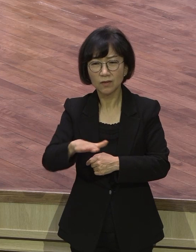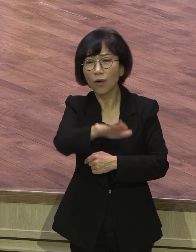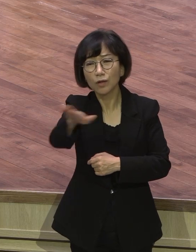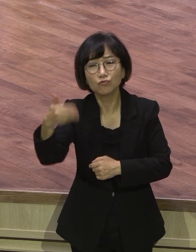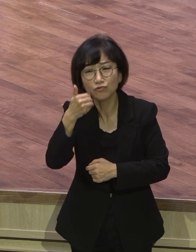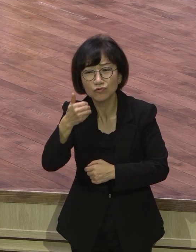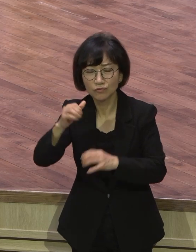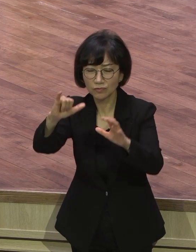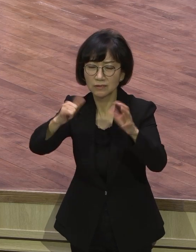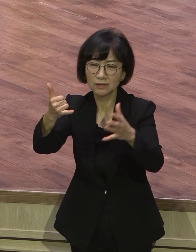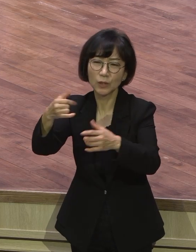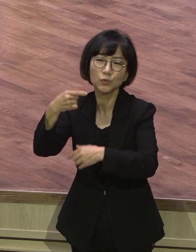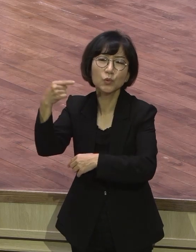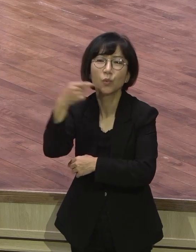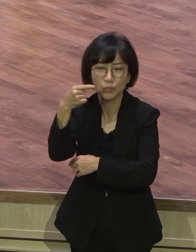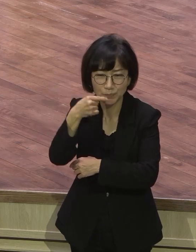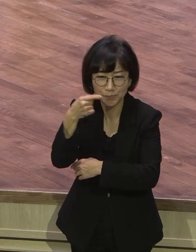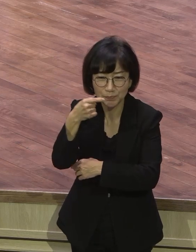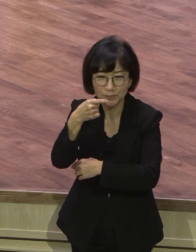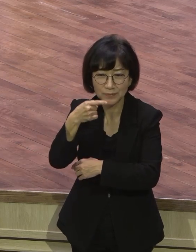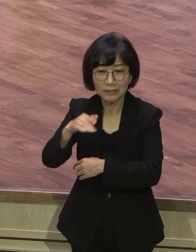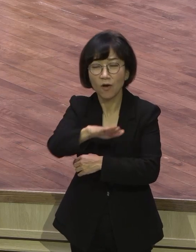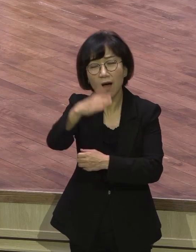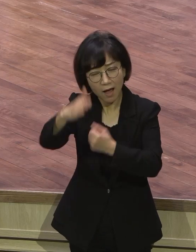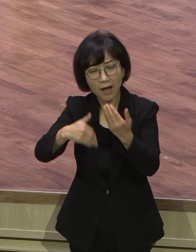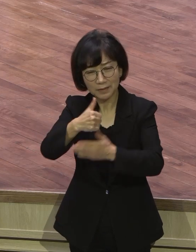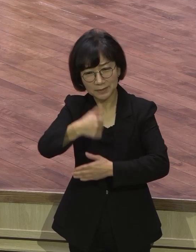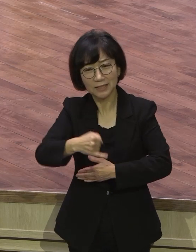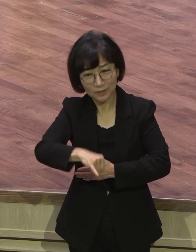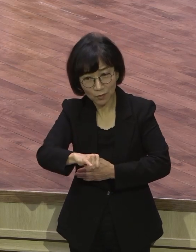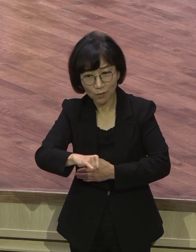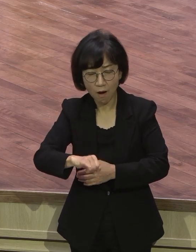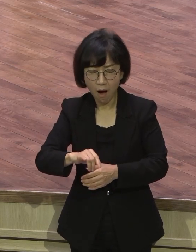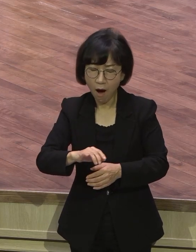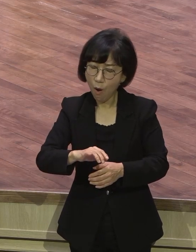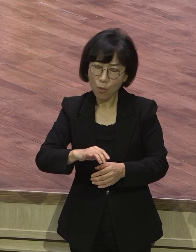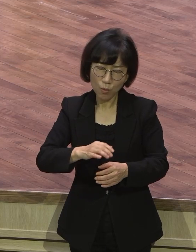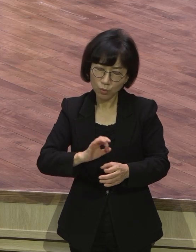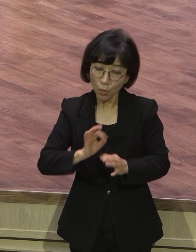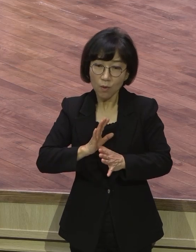너희는 하나님의 자유다 어마어마한 말이에요.